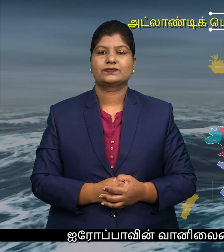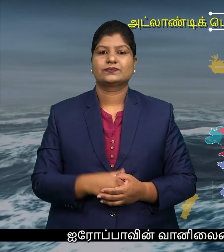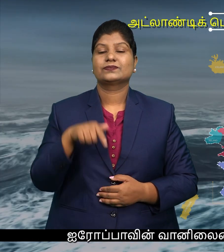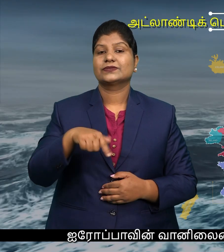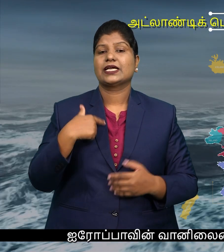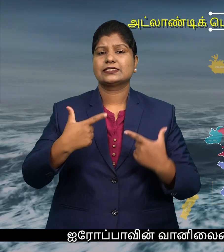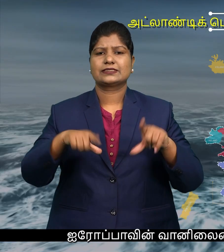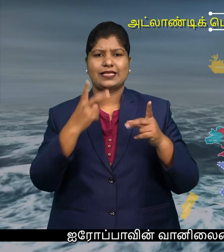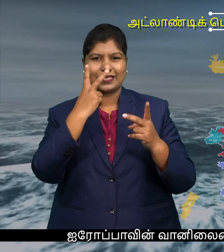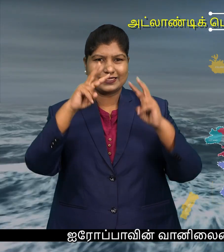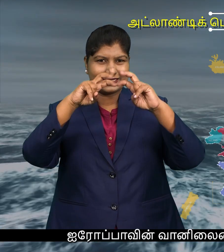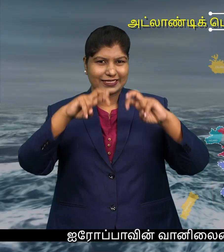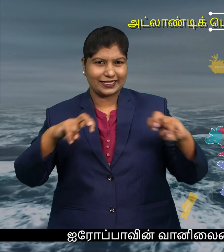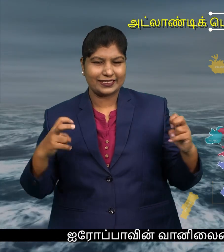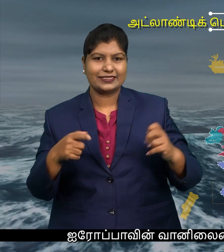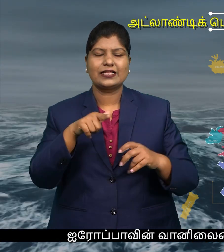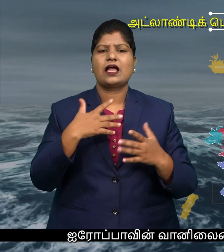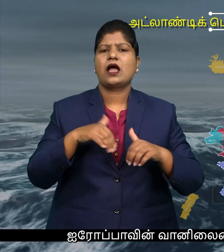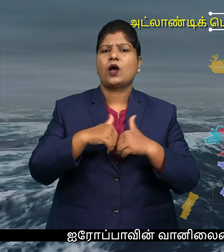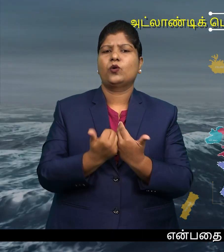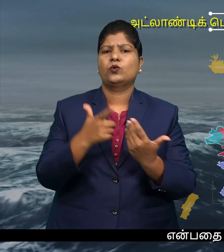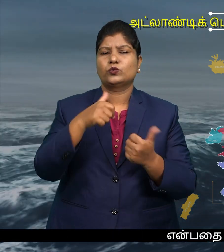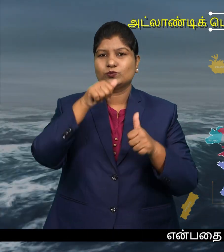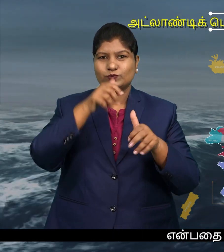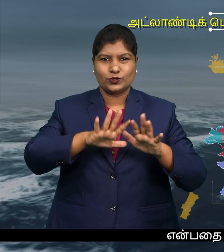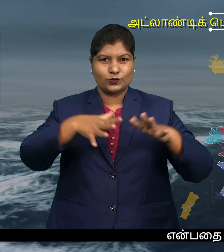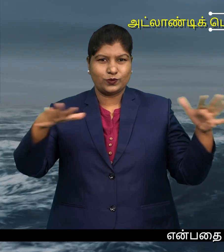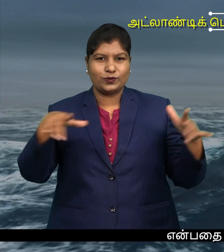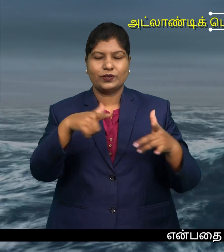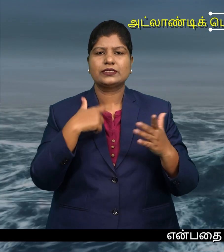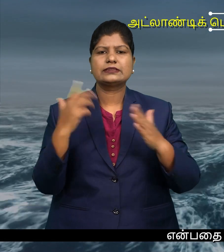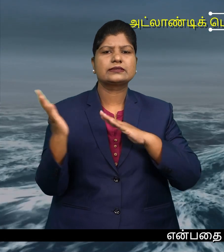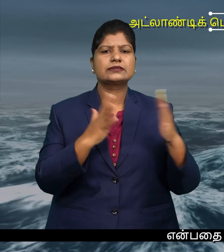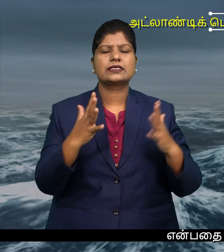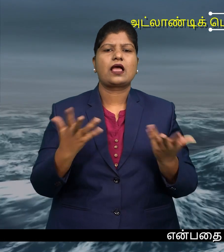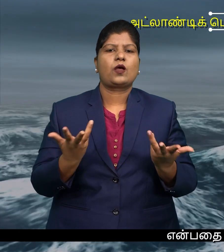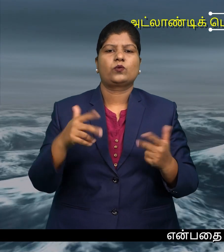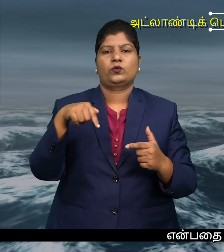ஐரோப்பாவின் வானிலையை கடல் எவ்வாறு பாதிக்கிறது என்பதை ஆராய்வோம்.